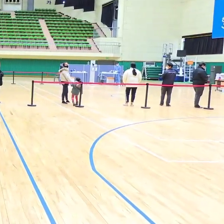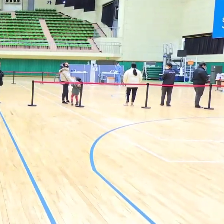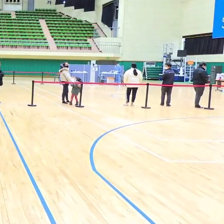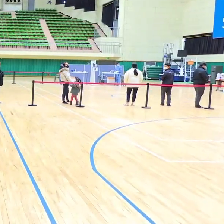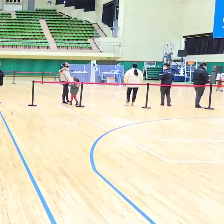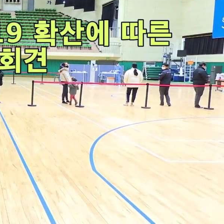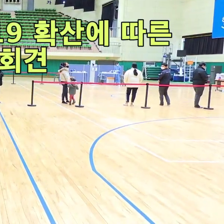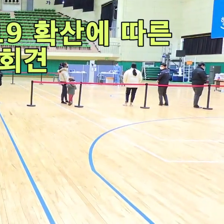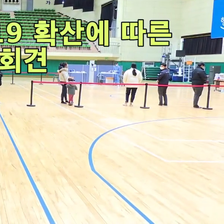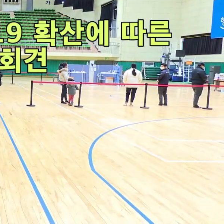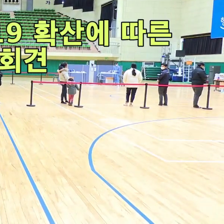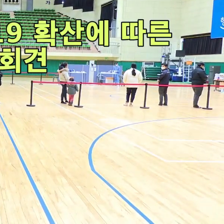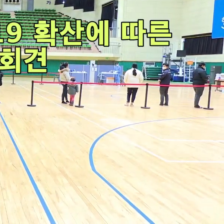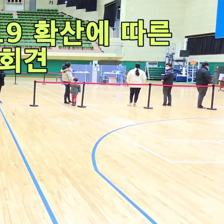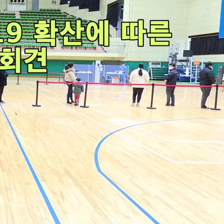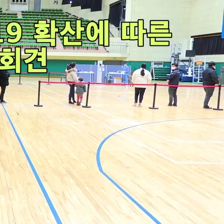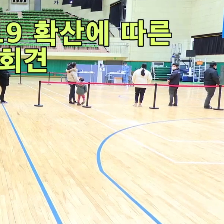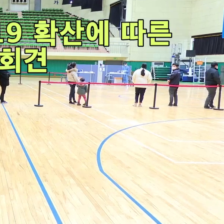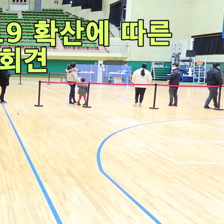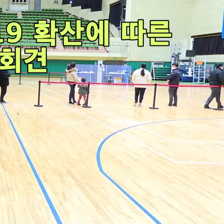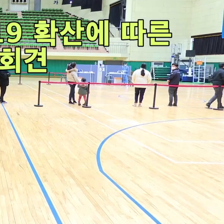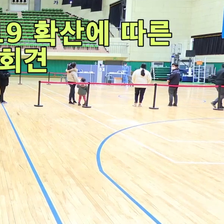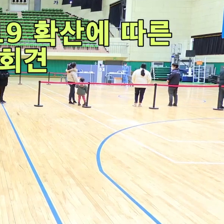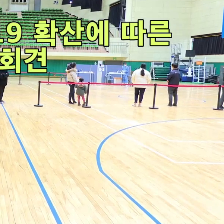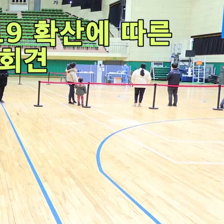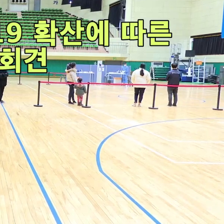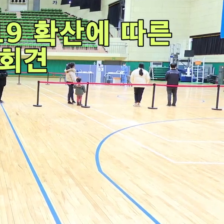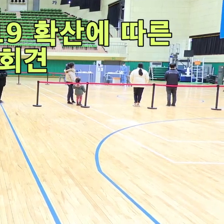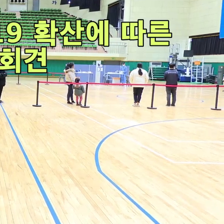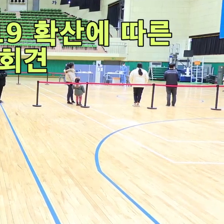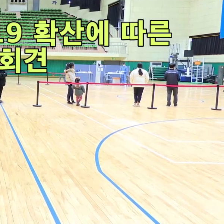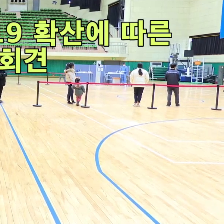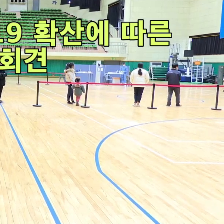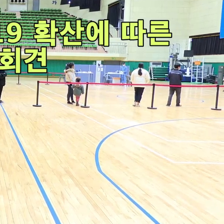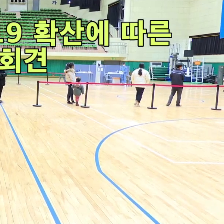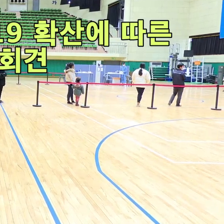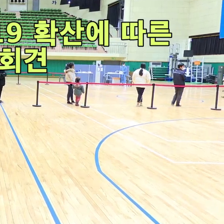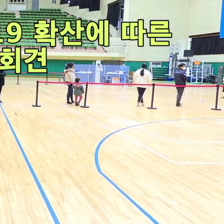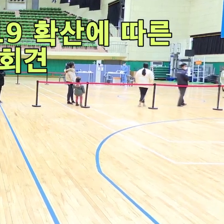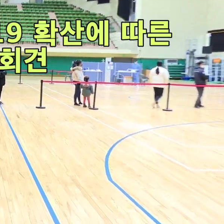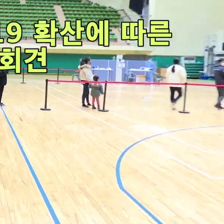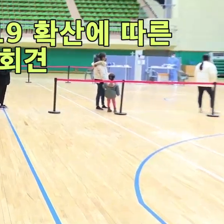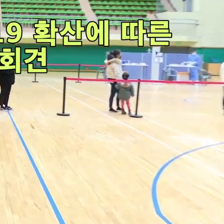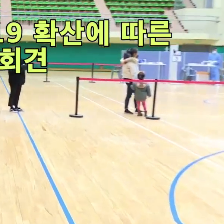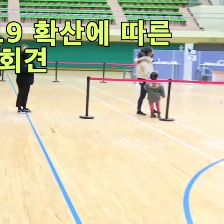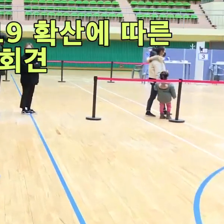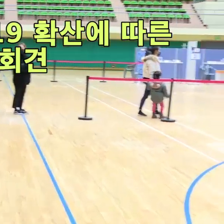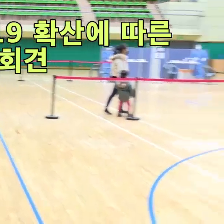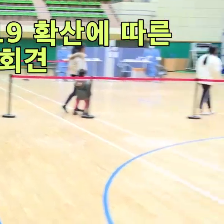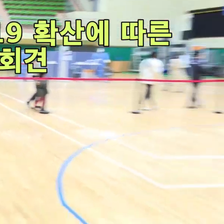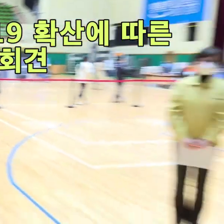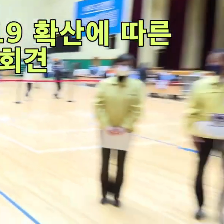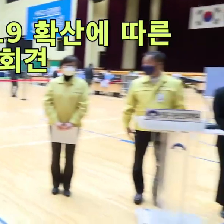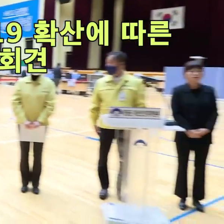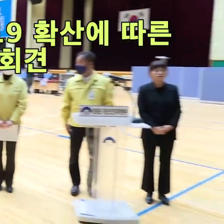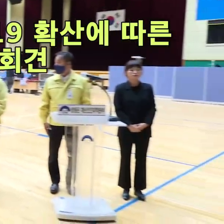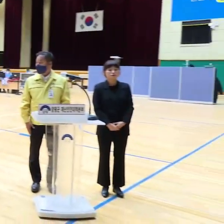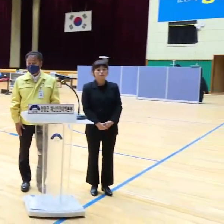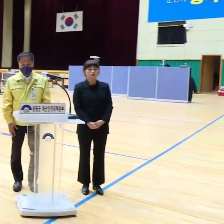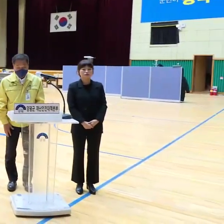여러분께 진심으로 감사드립니다. 지금부터 남평군 교수님의 기자 브리핑을 듣겠습니다.